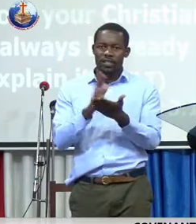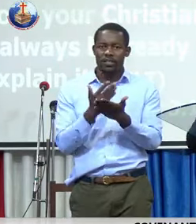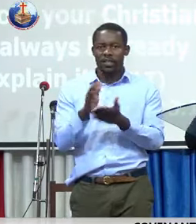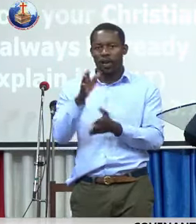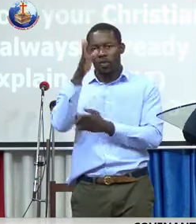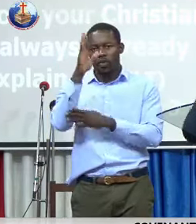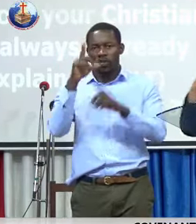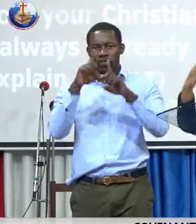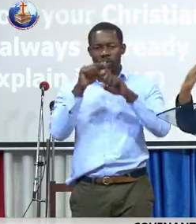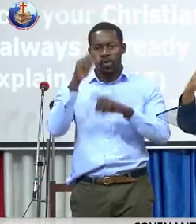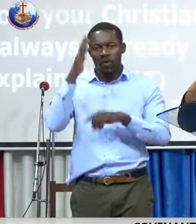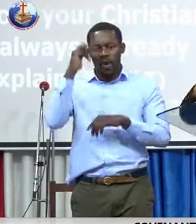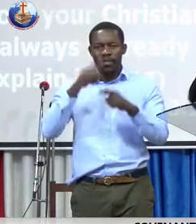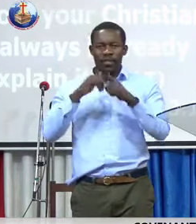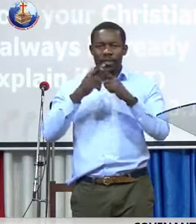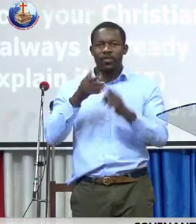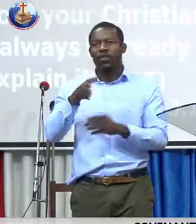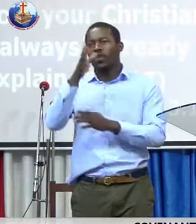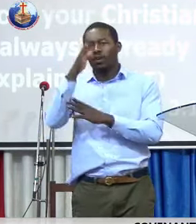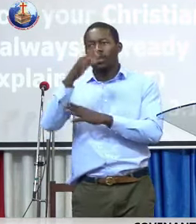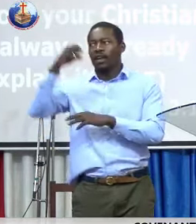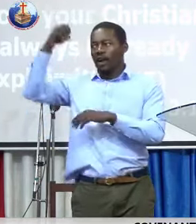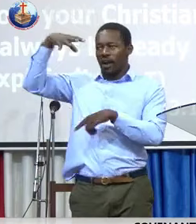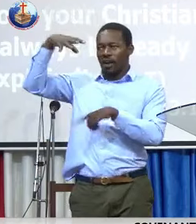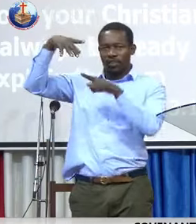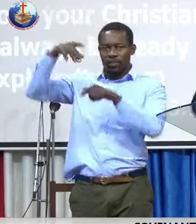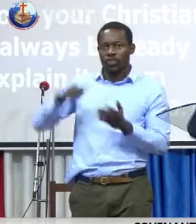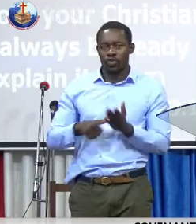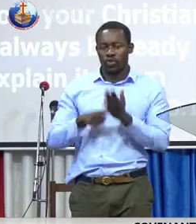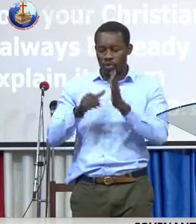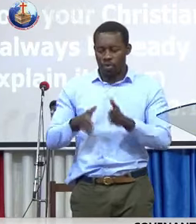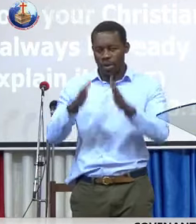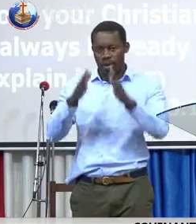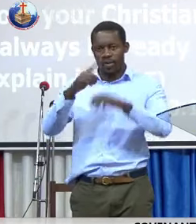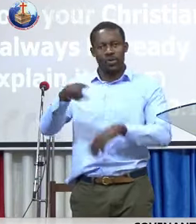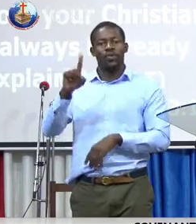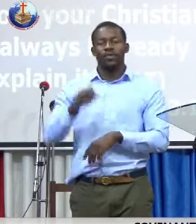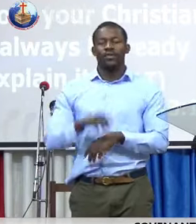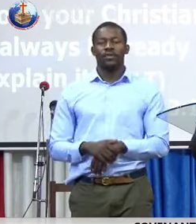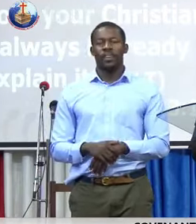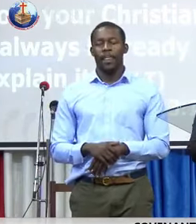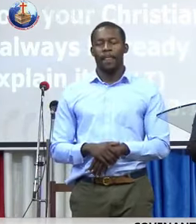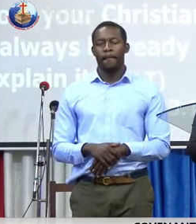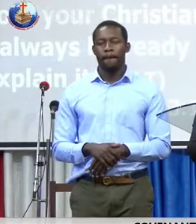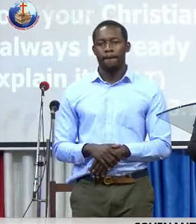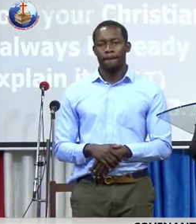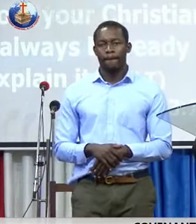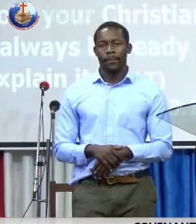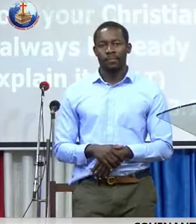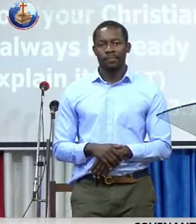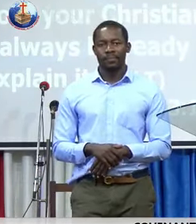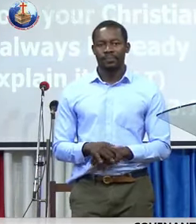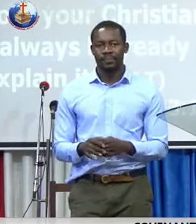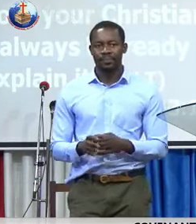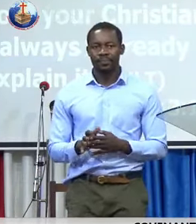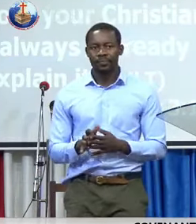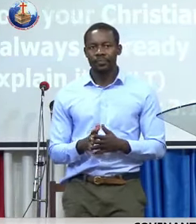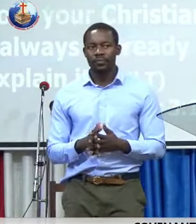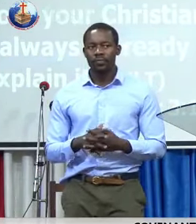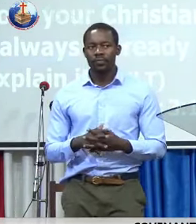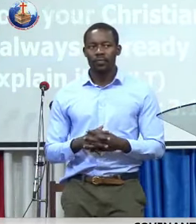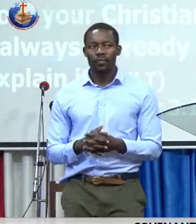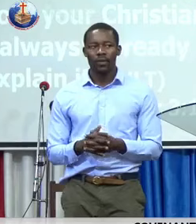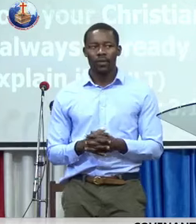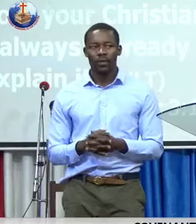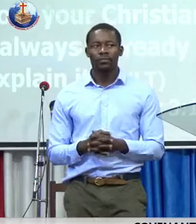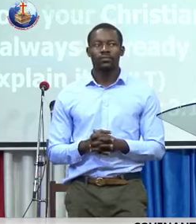the Lord can reveal to us the calling he has for their lives. Kwa hivyo ni muhimu sisi kuwaombea na kushiriki na wao neno la Mungu ili kwamba